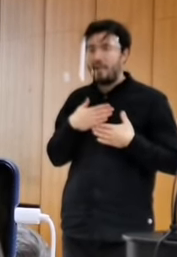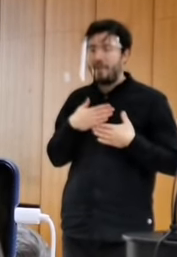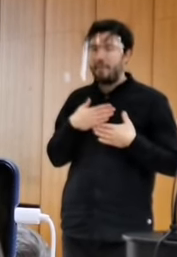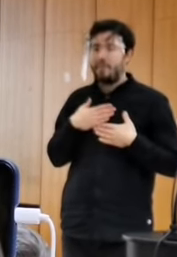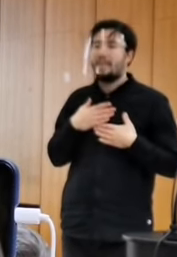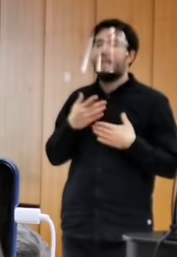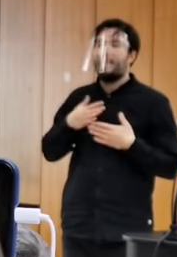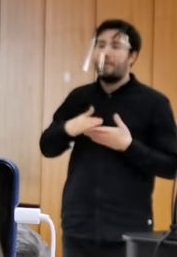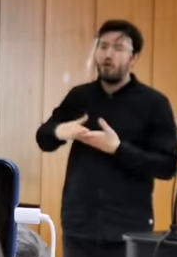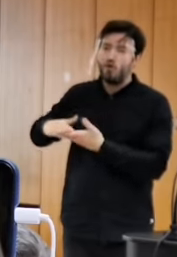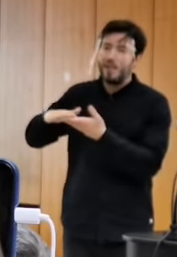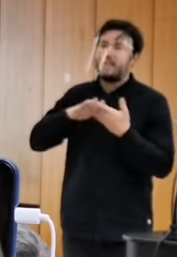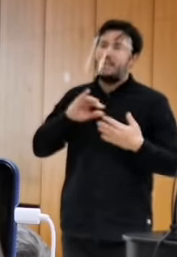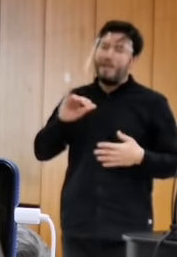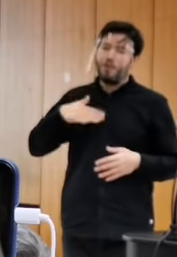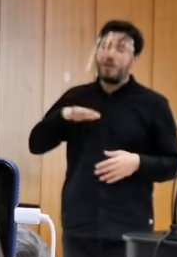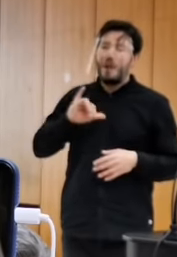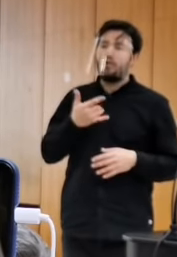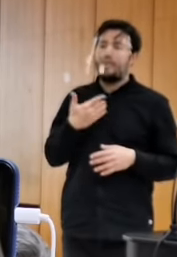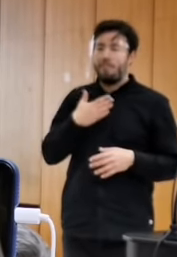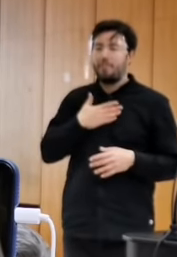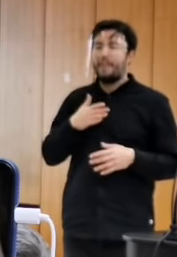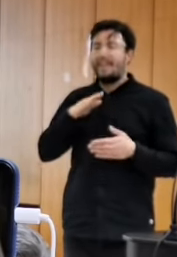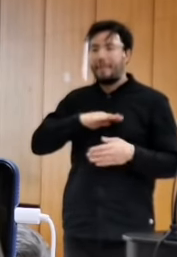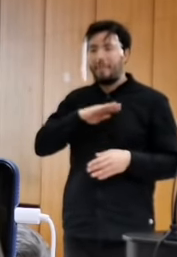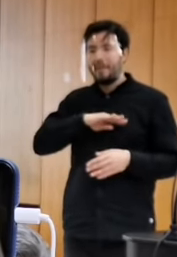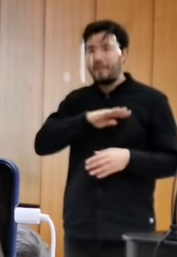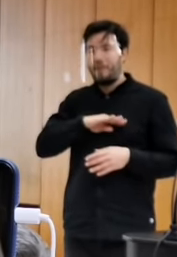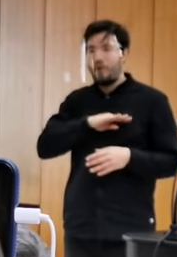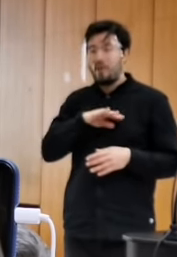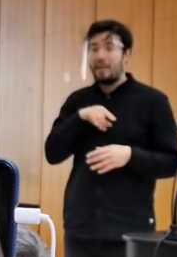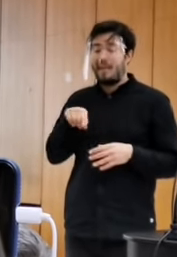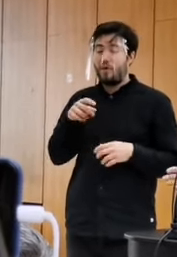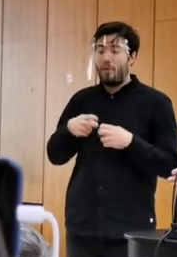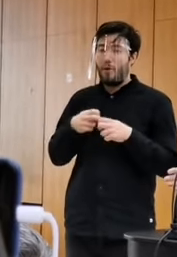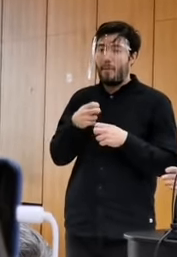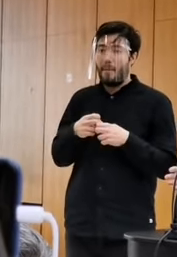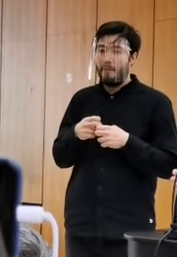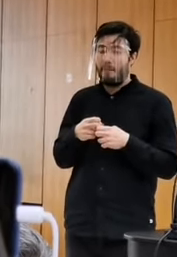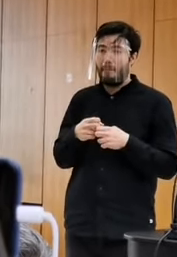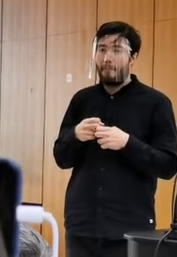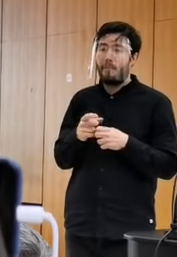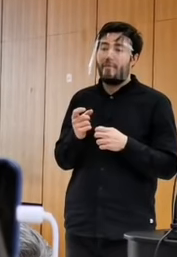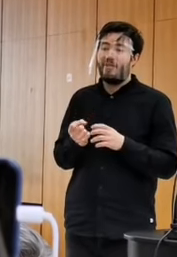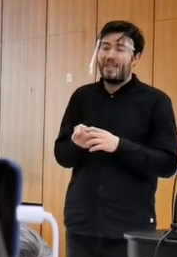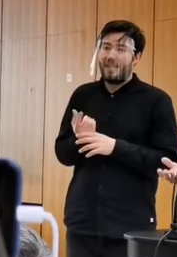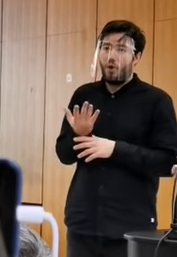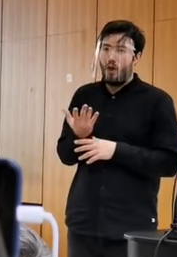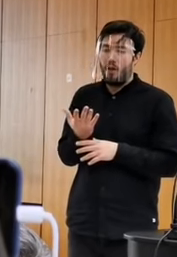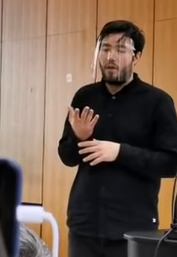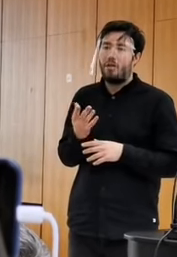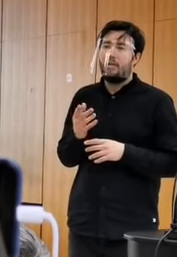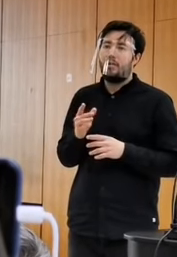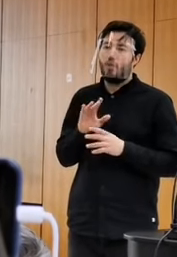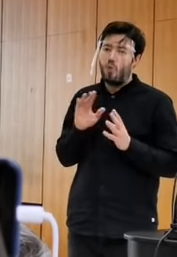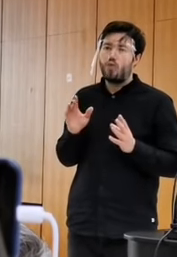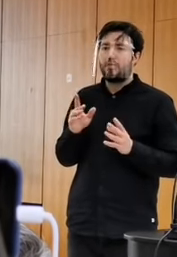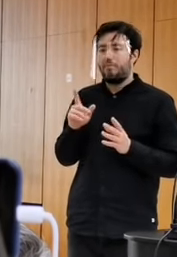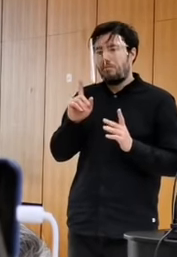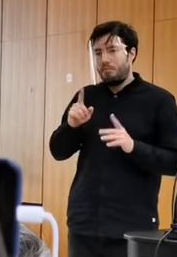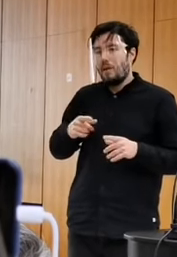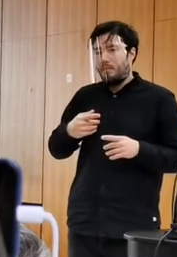že sme všetci ešte trpezliví a tento problém, ktorý tu vzniká, už sa dostal do toho štádia, že boli vyslovené určité veci